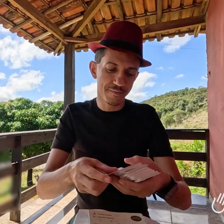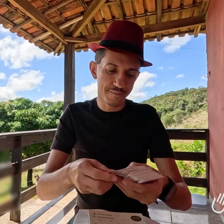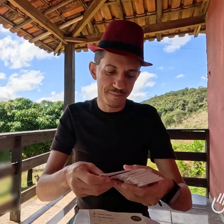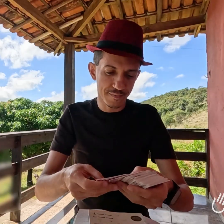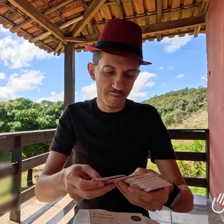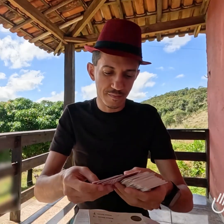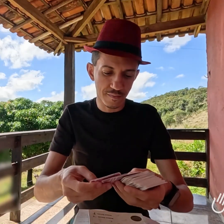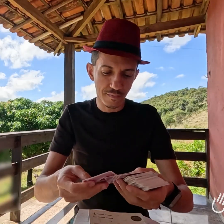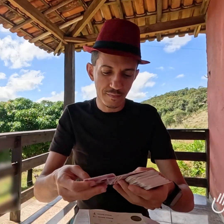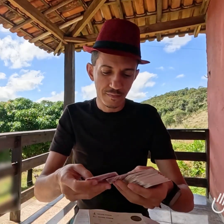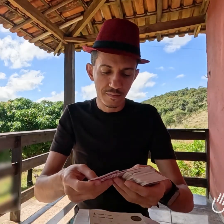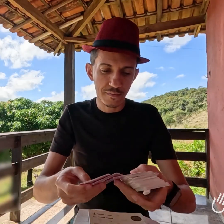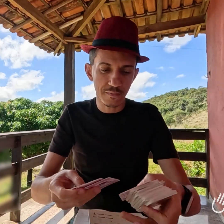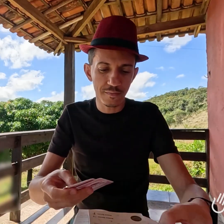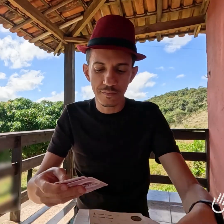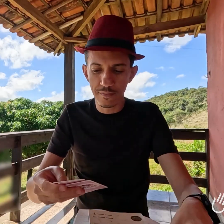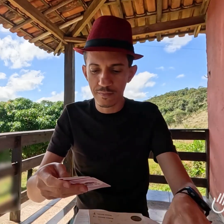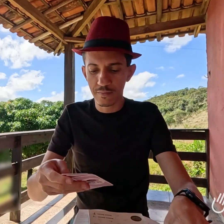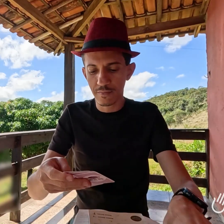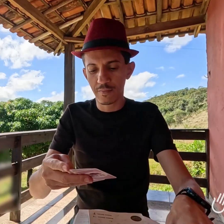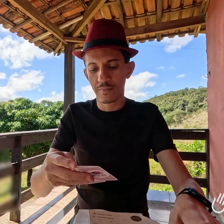exemplo, esse grupo aqui,